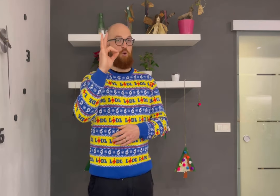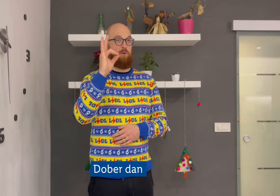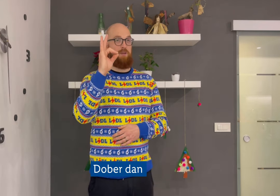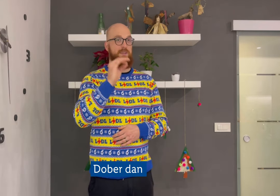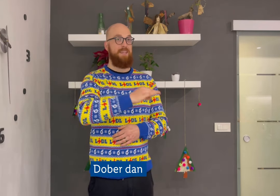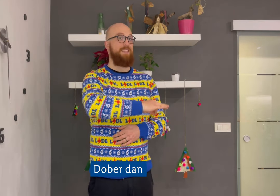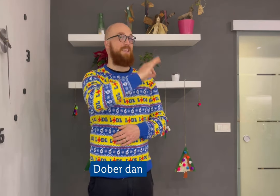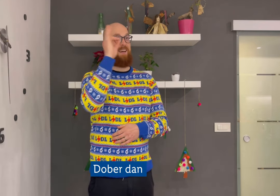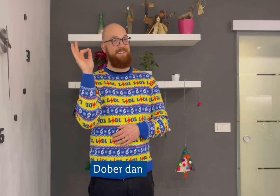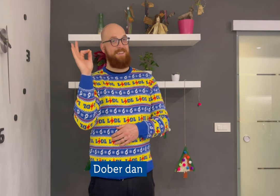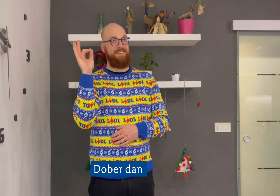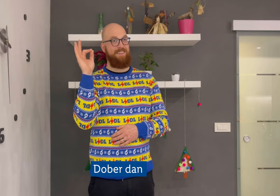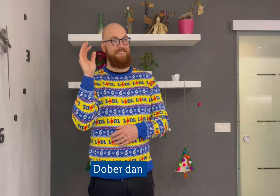Dober dan.